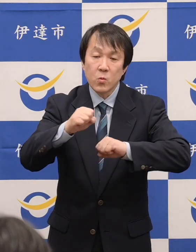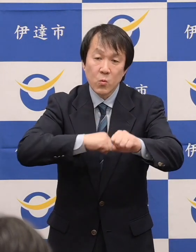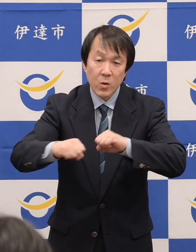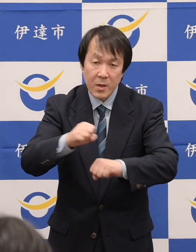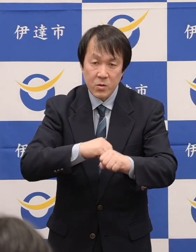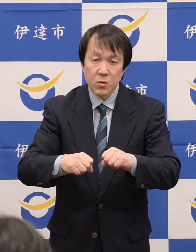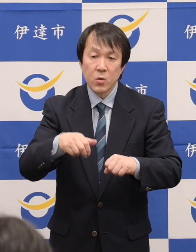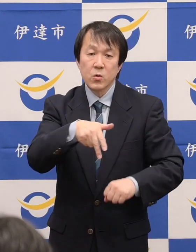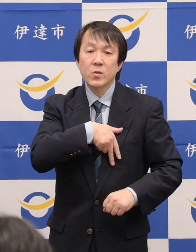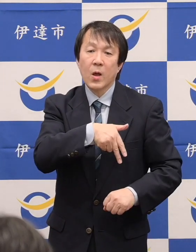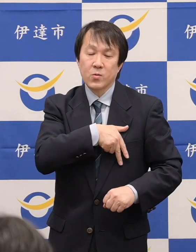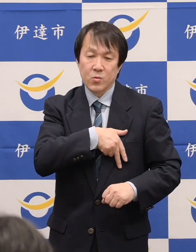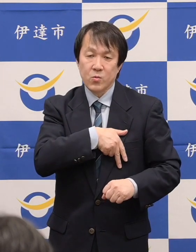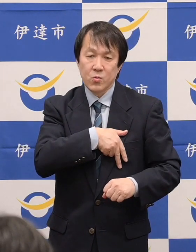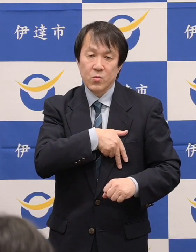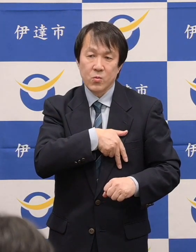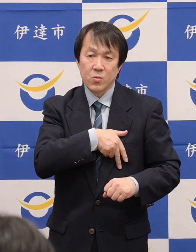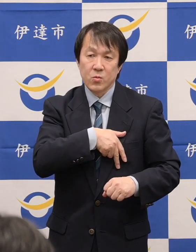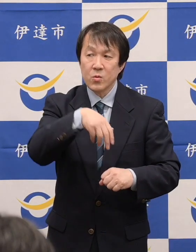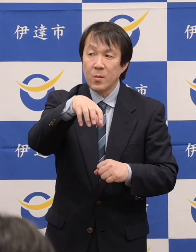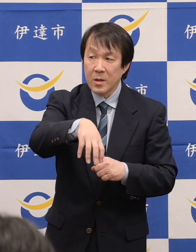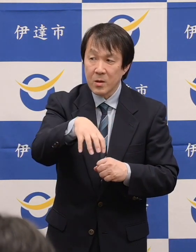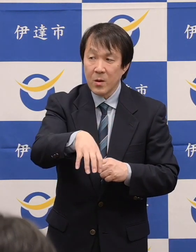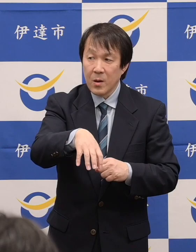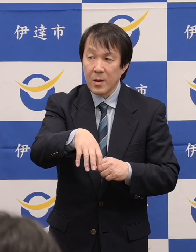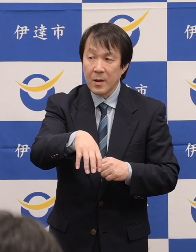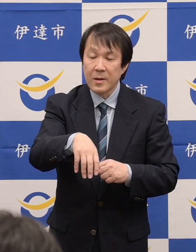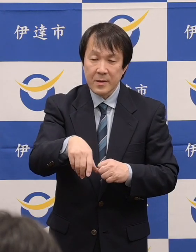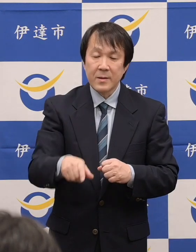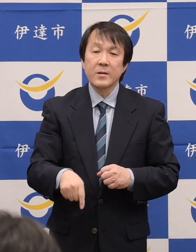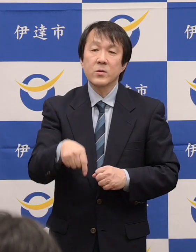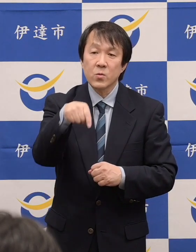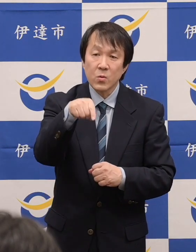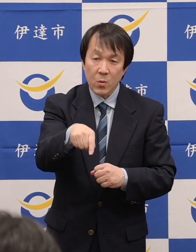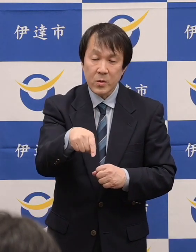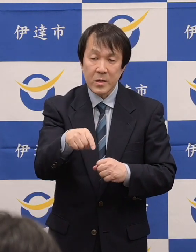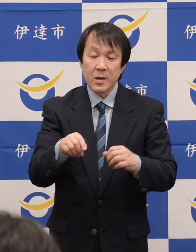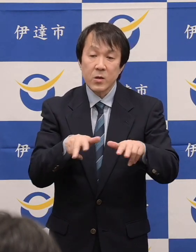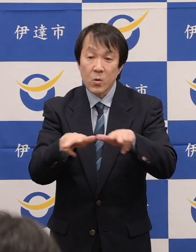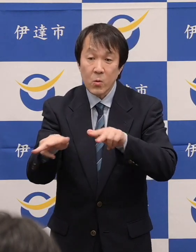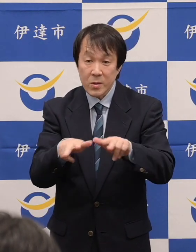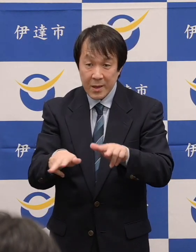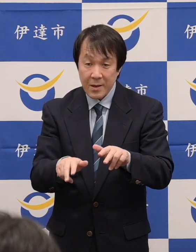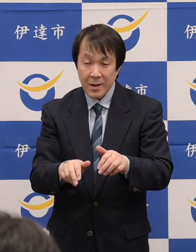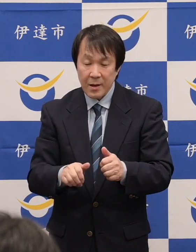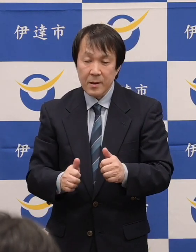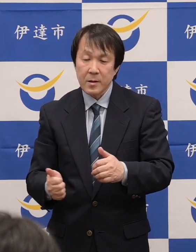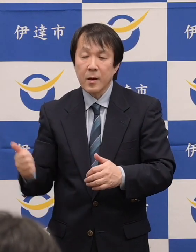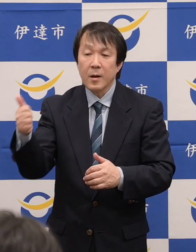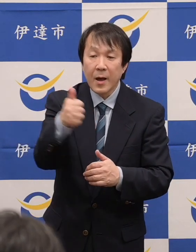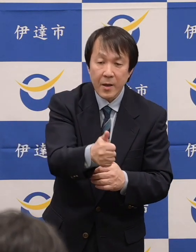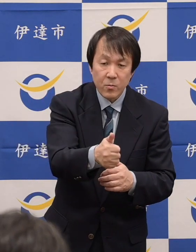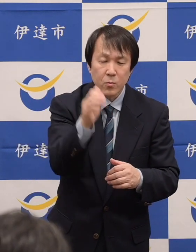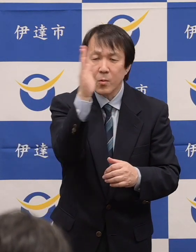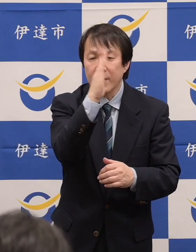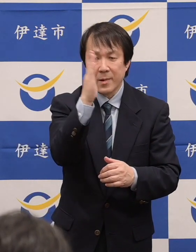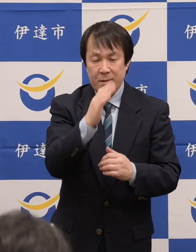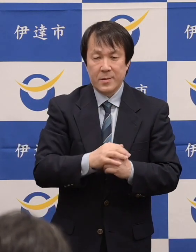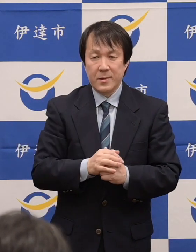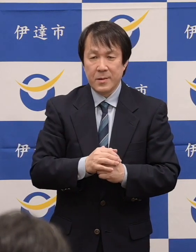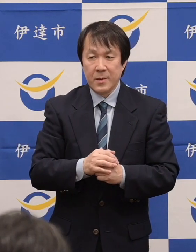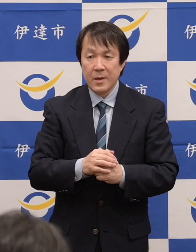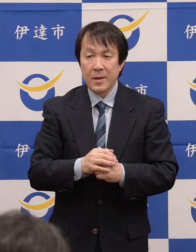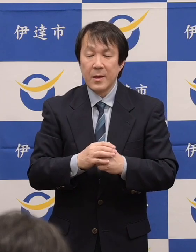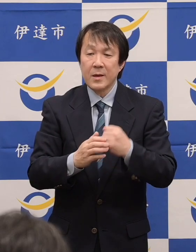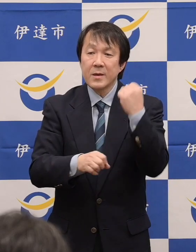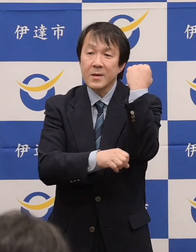というふうになっております。だから基本的にここには利用者はあんま入らないという形になります。あとはカフェについては先ほど申しましたとおり、キッチンについ